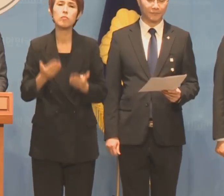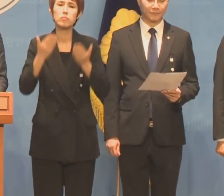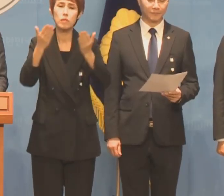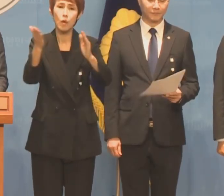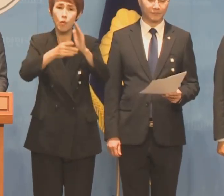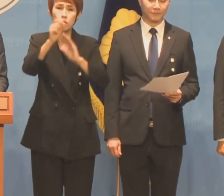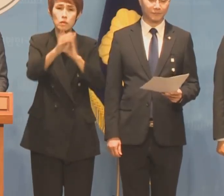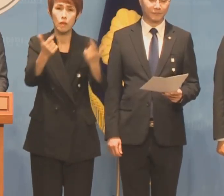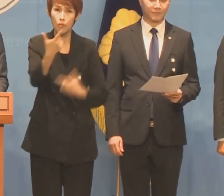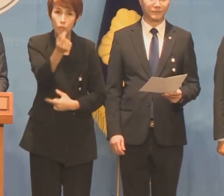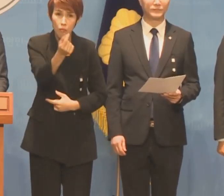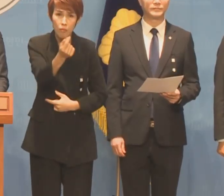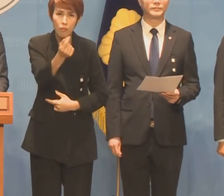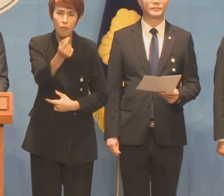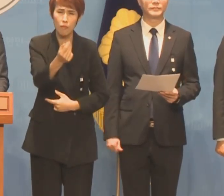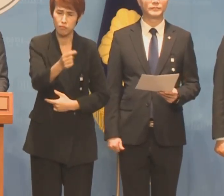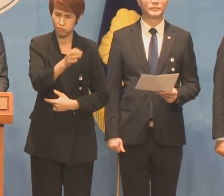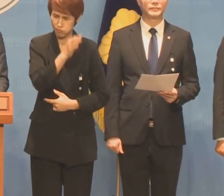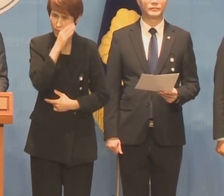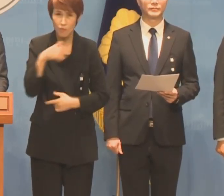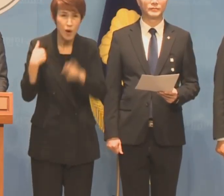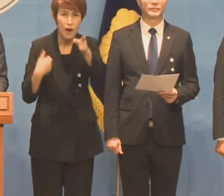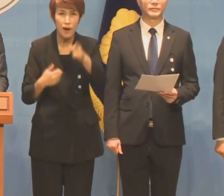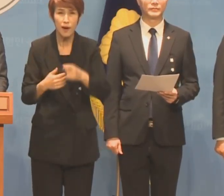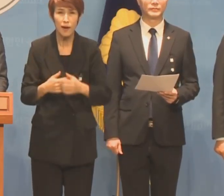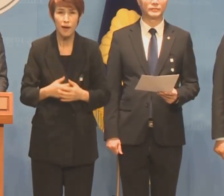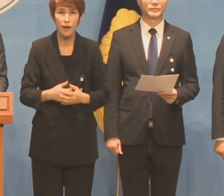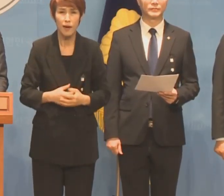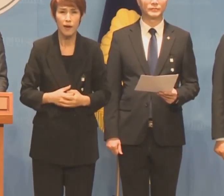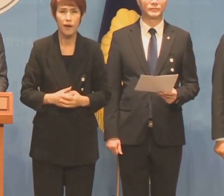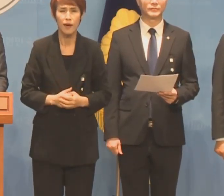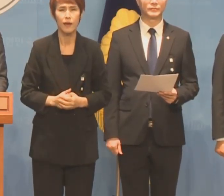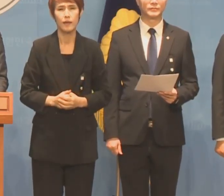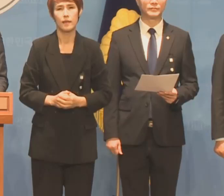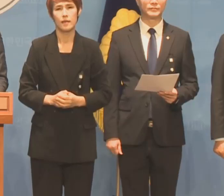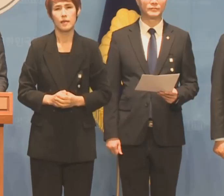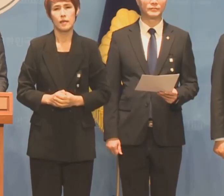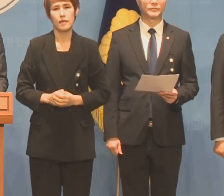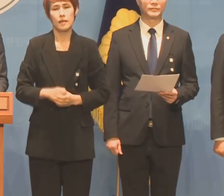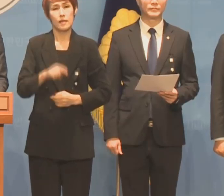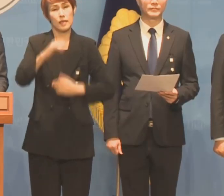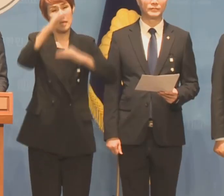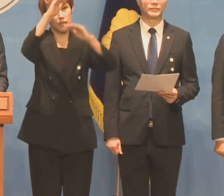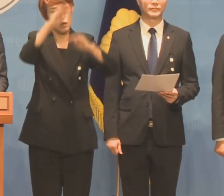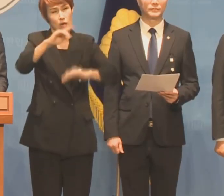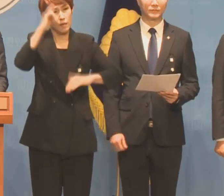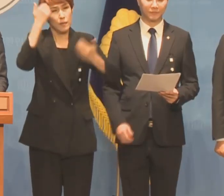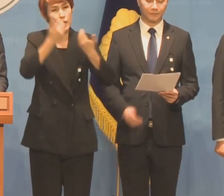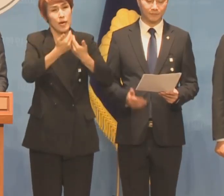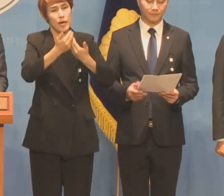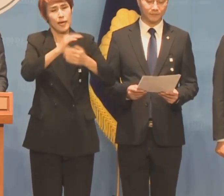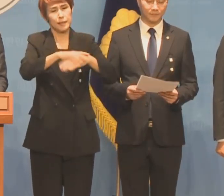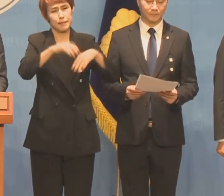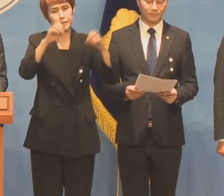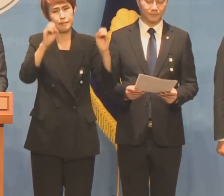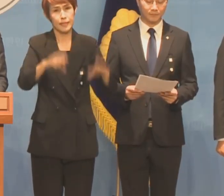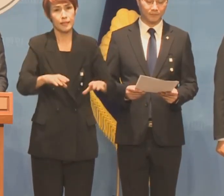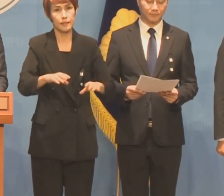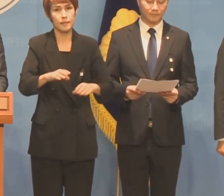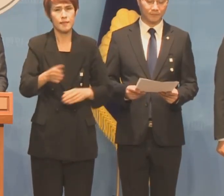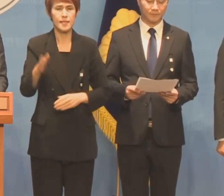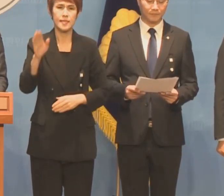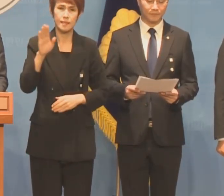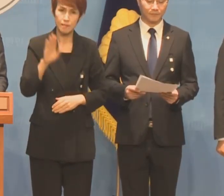공직자로서 일말의 부끄러움도 없습니까? 반박하는 것 자체가 의미 없는 일 같지만